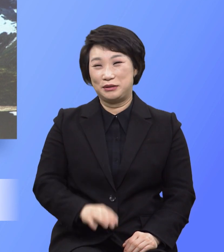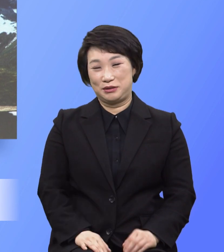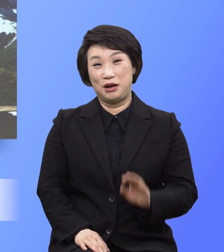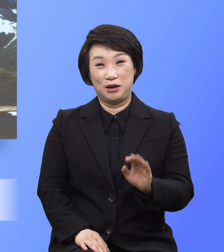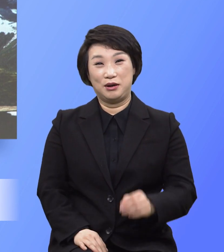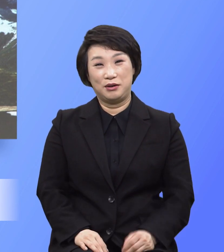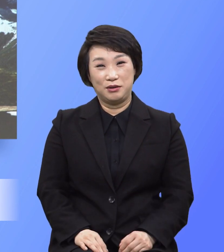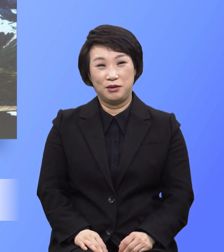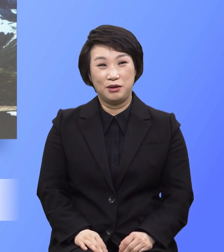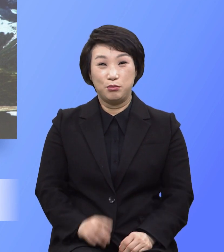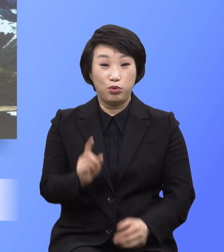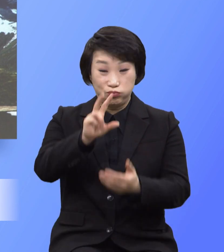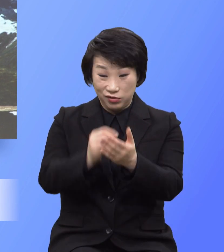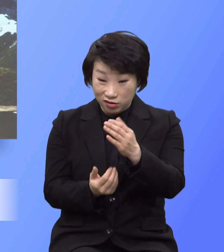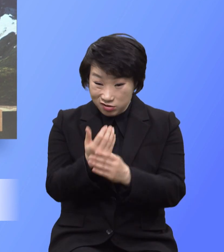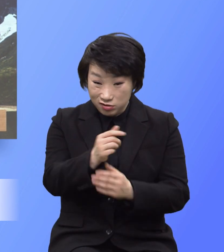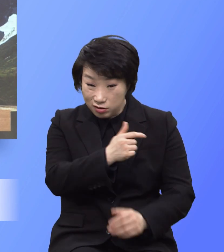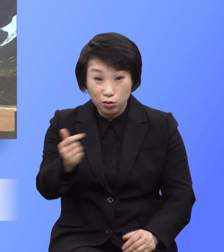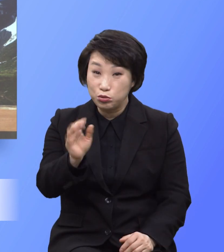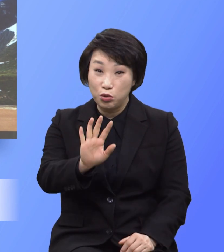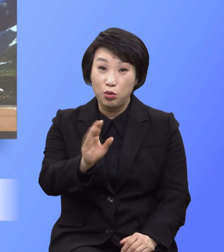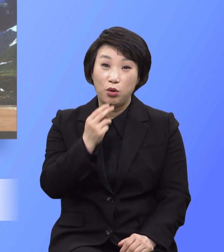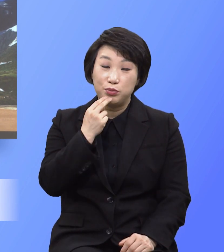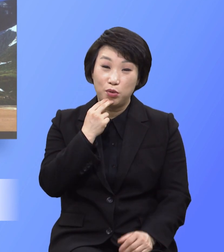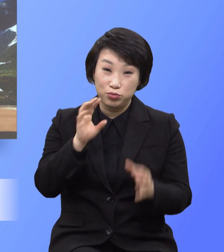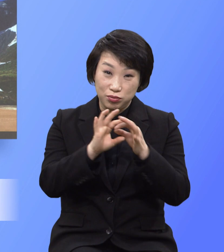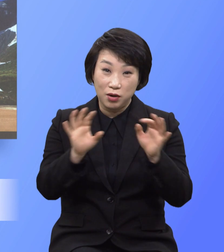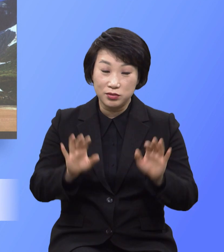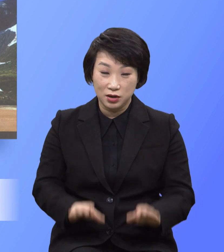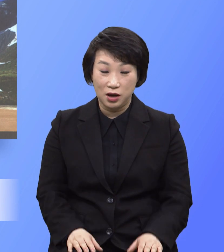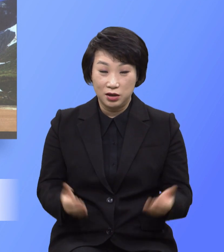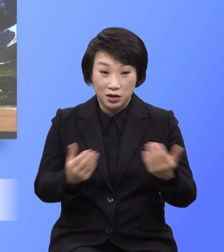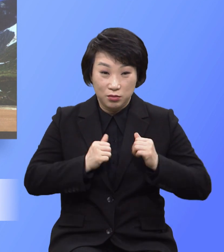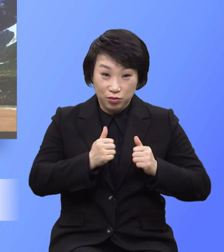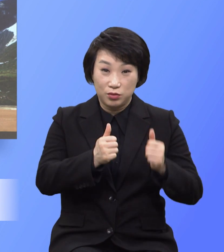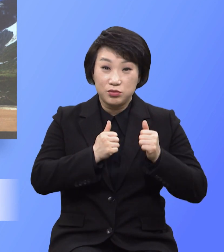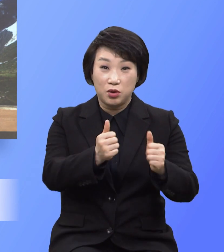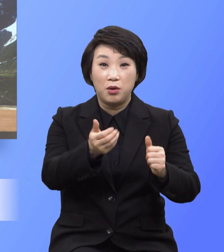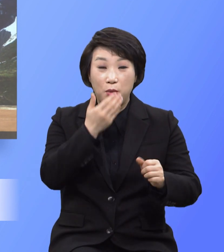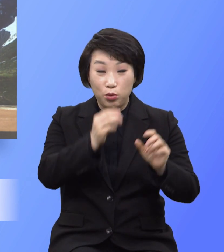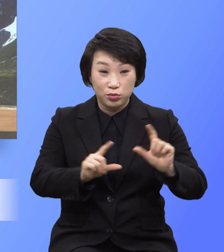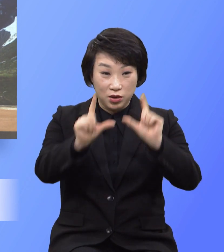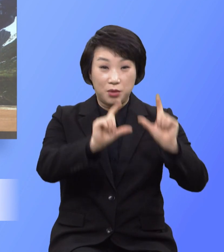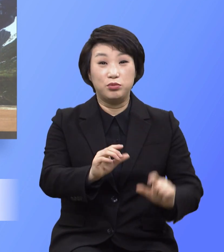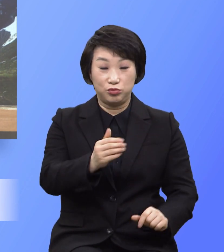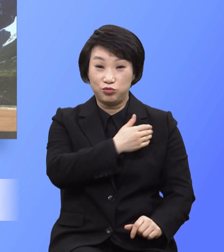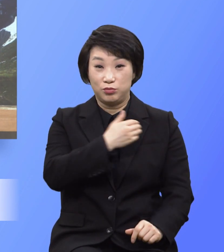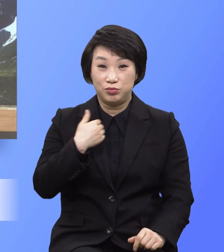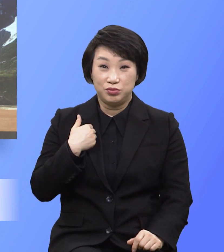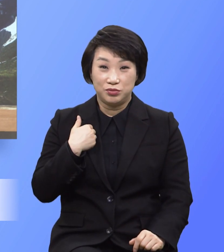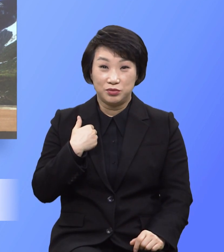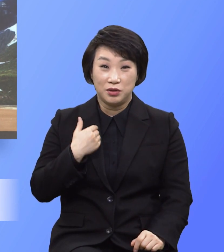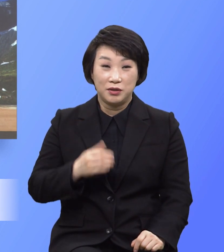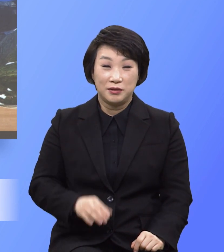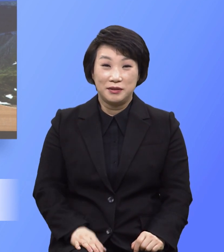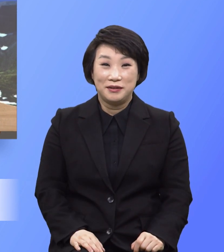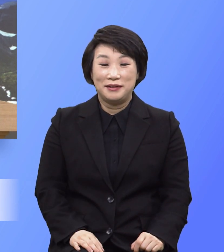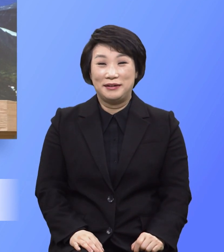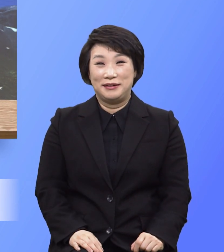그렇다고 큰 문제가 있는 것도 아니요. 그저 열심히 일해서 먹고 살면 돼. 그래서